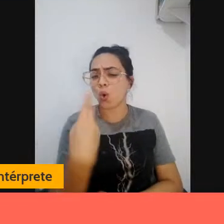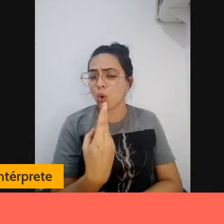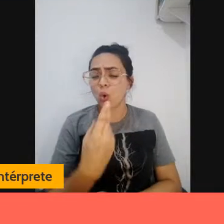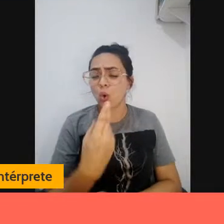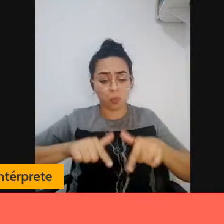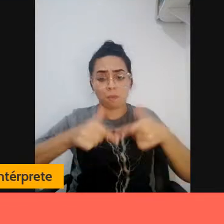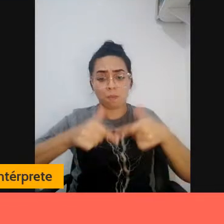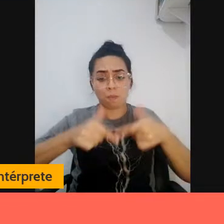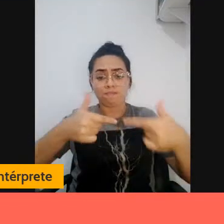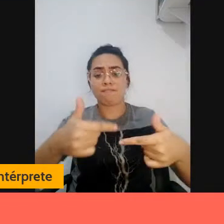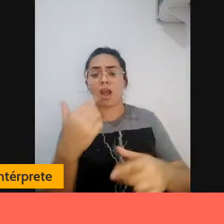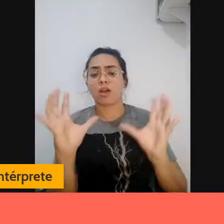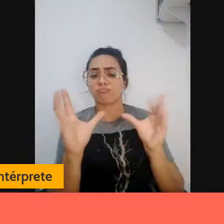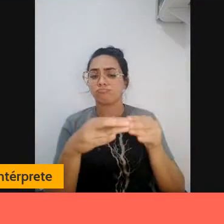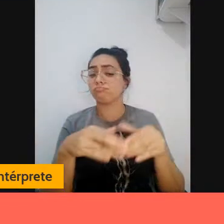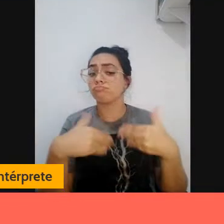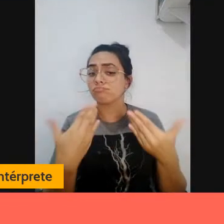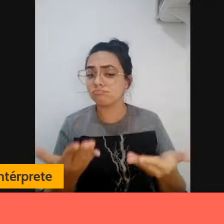coletivo?